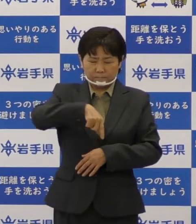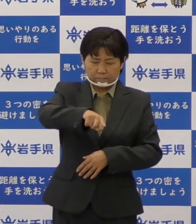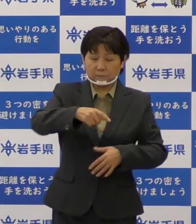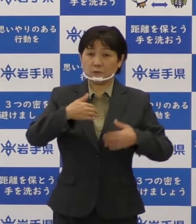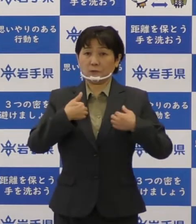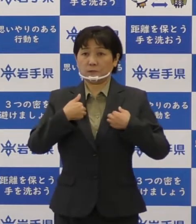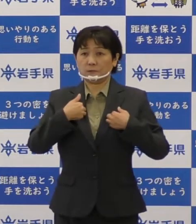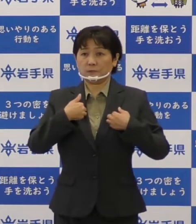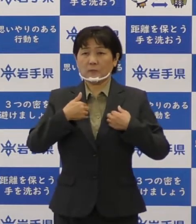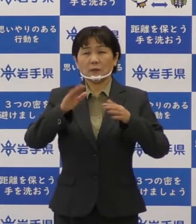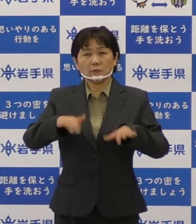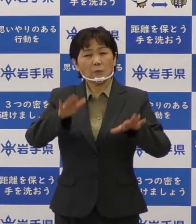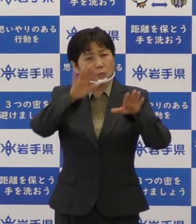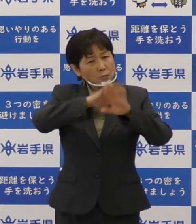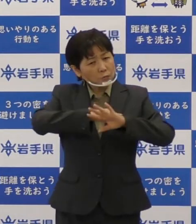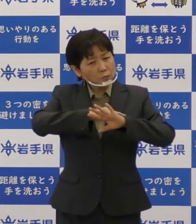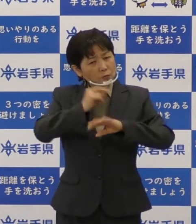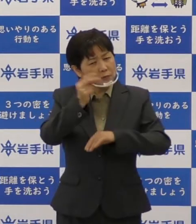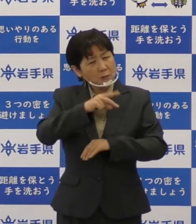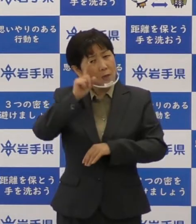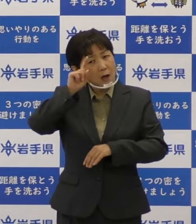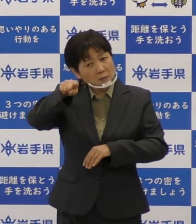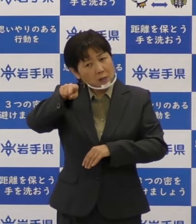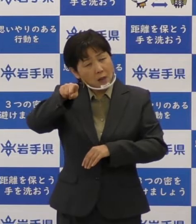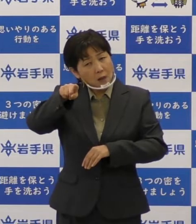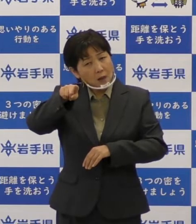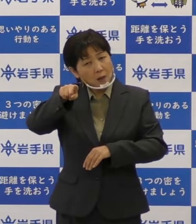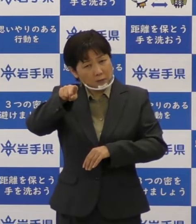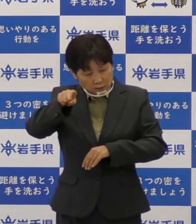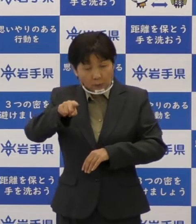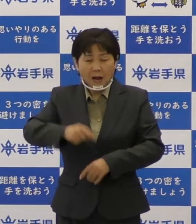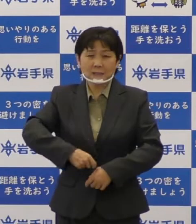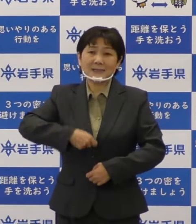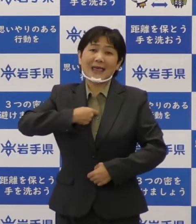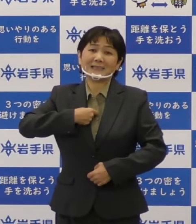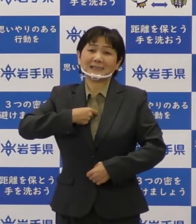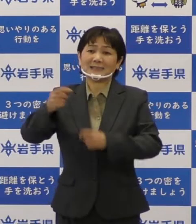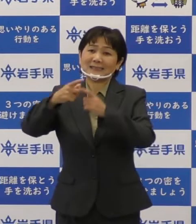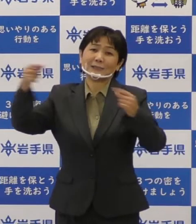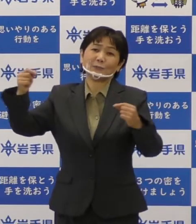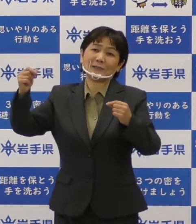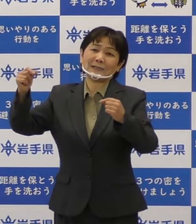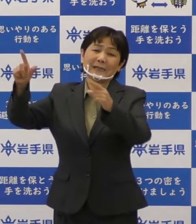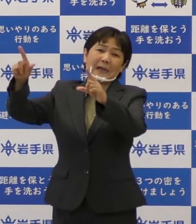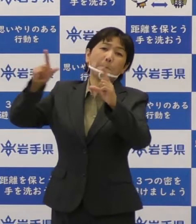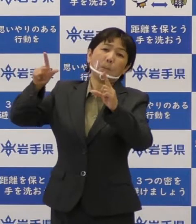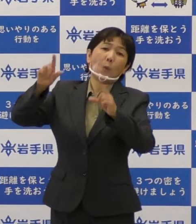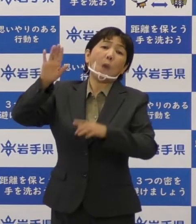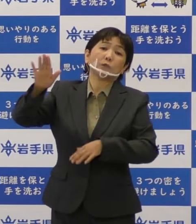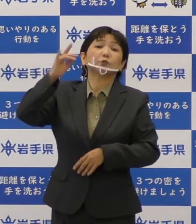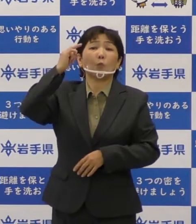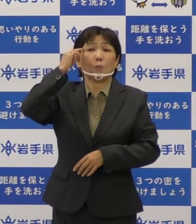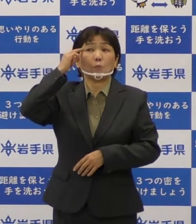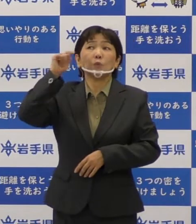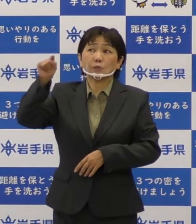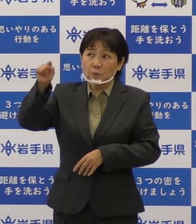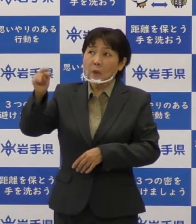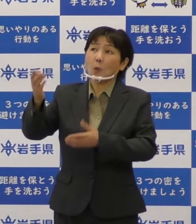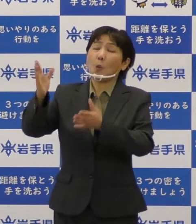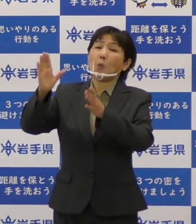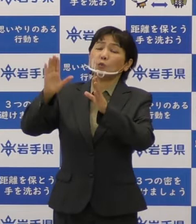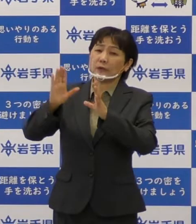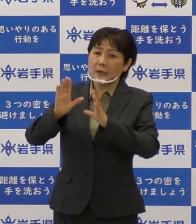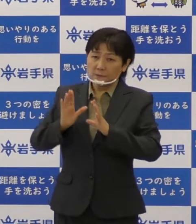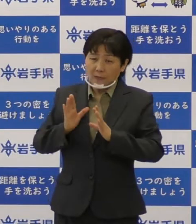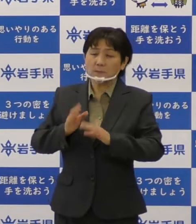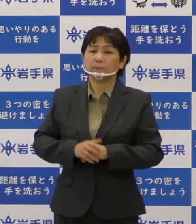今日の夜か明日が正式に決まるんだと思いますけれども、それを踏まえて、